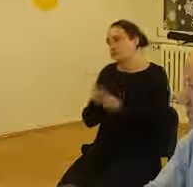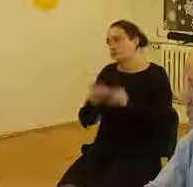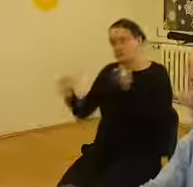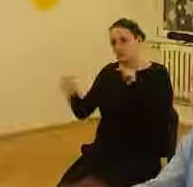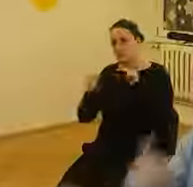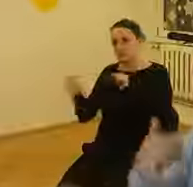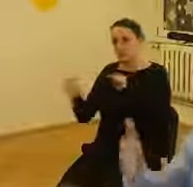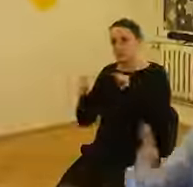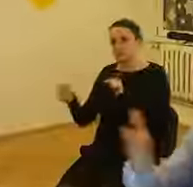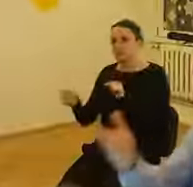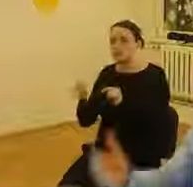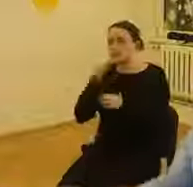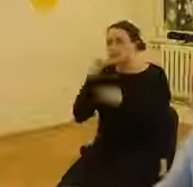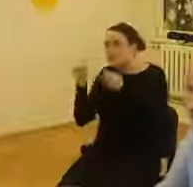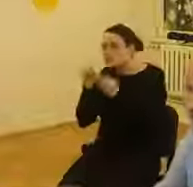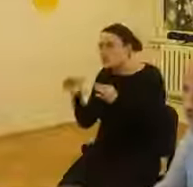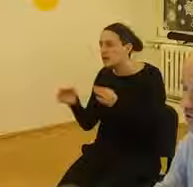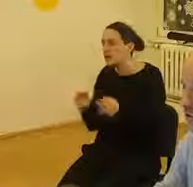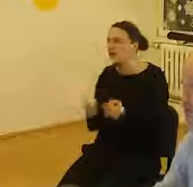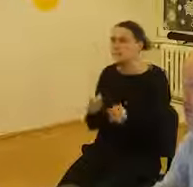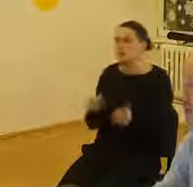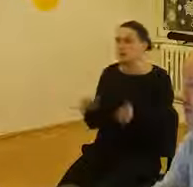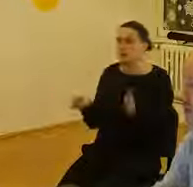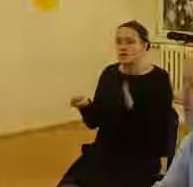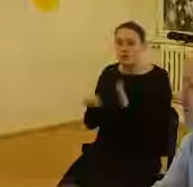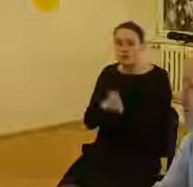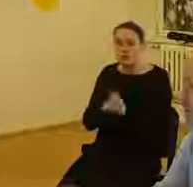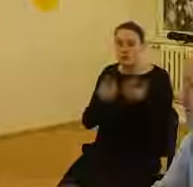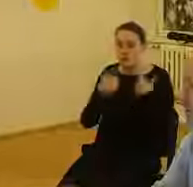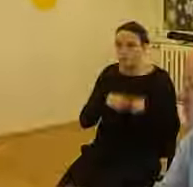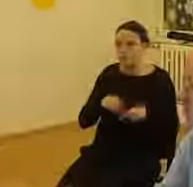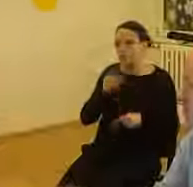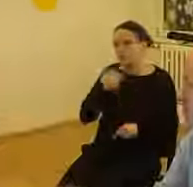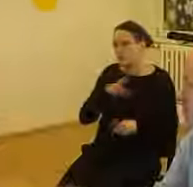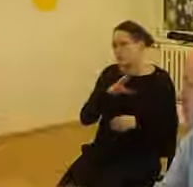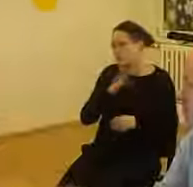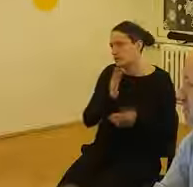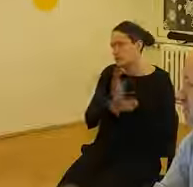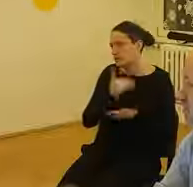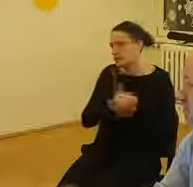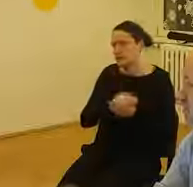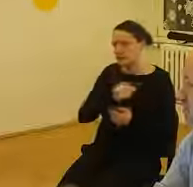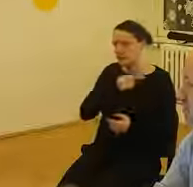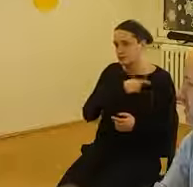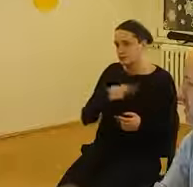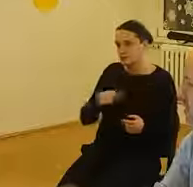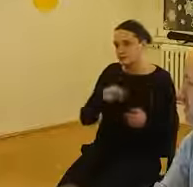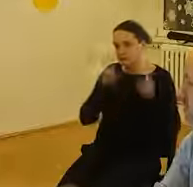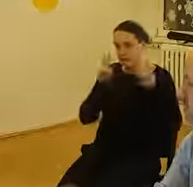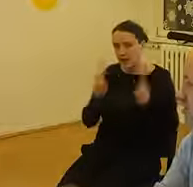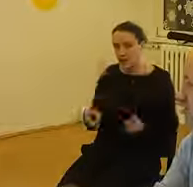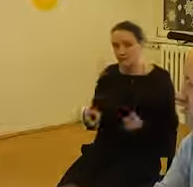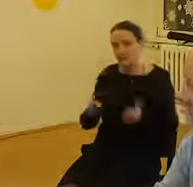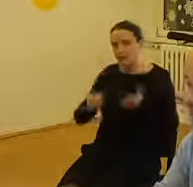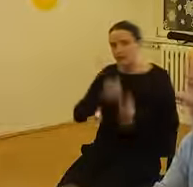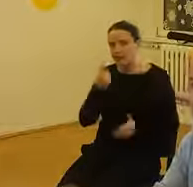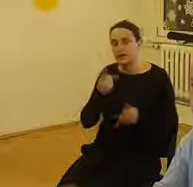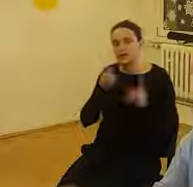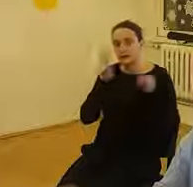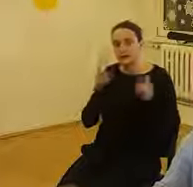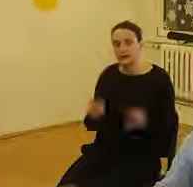pytania do mnie, do koleżanek i kolegów z Rady Dzielnicy, którzy do tej pory w Radzie pierwszej